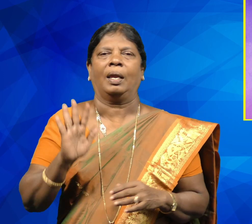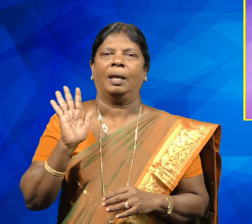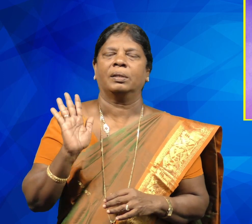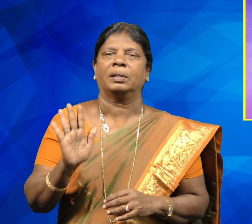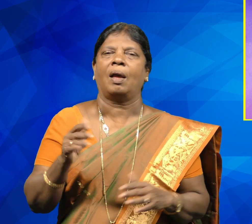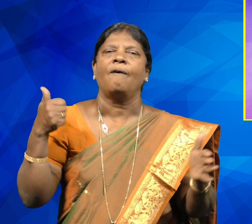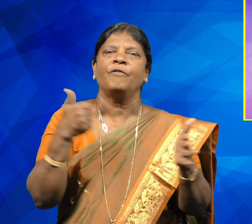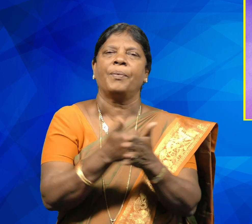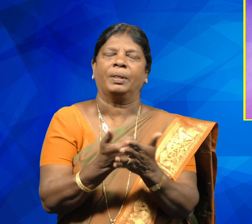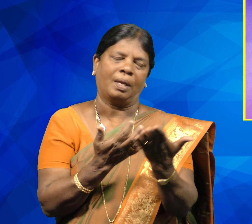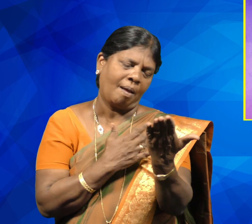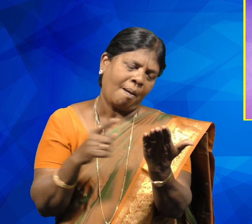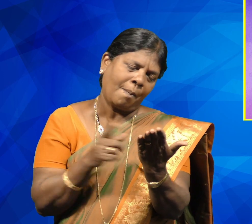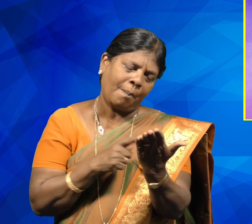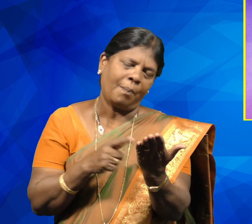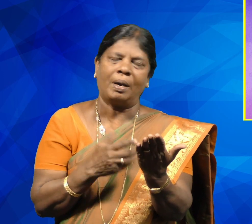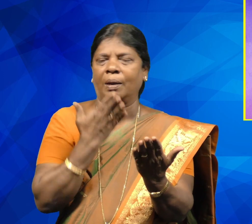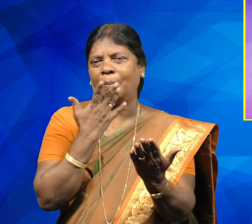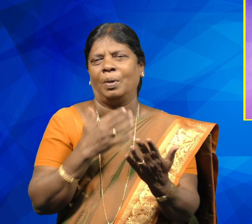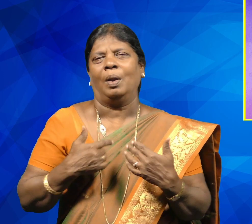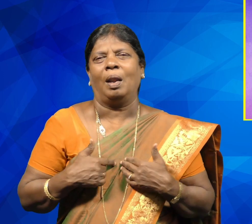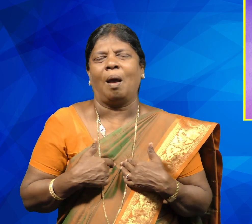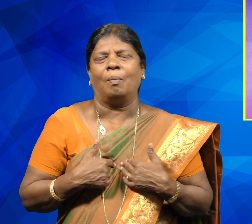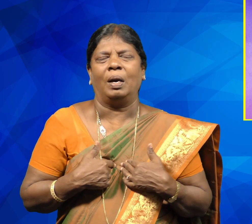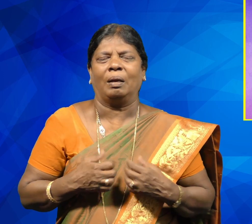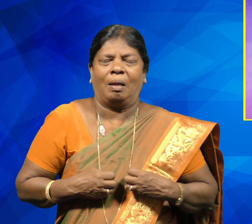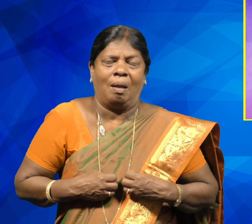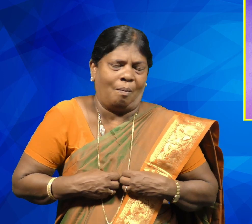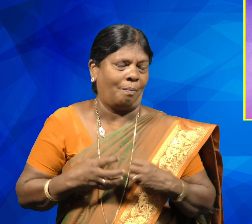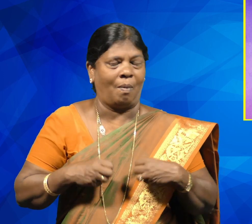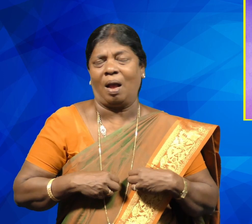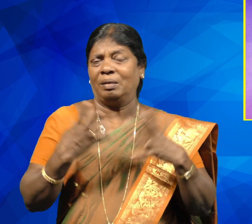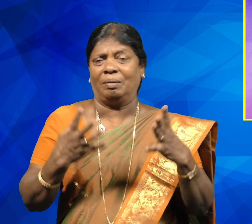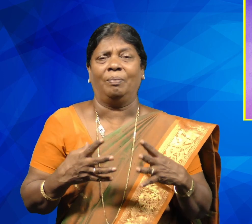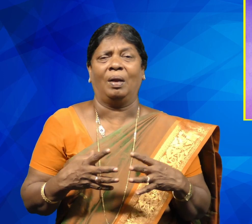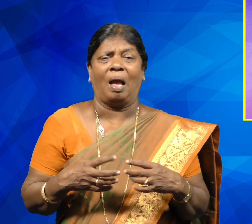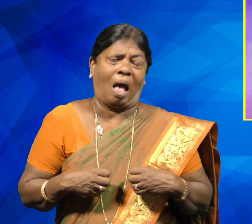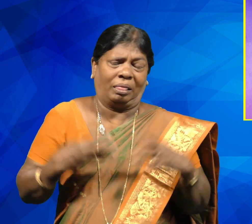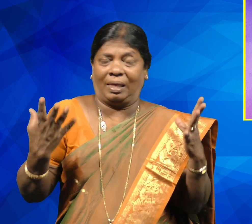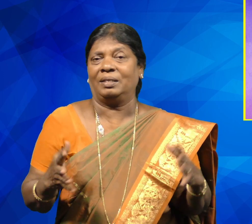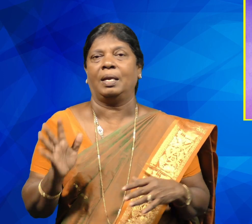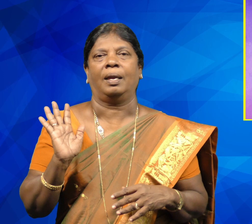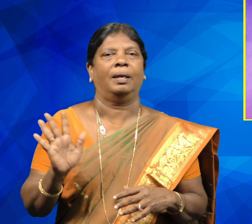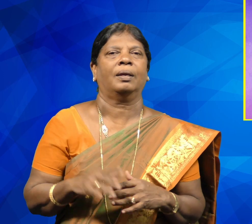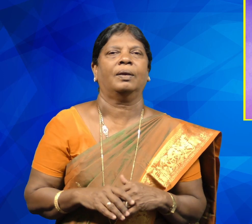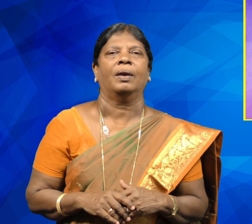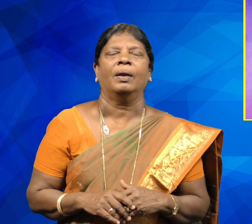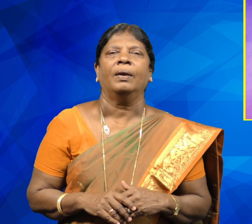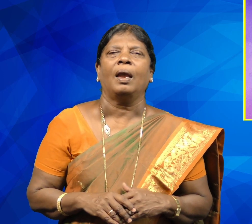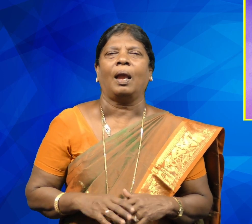சேதம் ஏற்படுகிற விபத்துக்களுடைய செய்திகளை படிக்கும் பொழுது நாம் எல்லாரும் உறைந்து போகிறோம். அதிர்ச்சியை